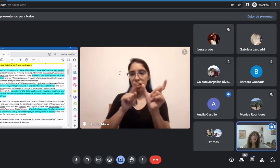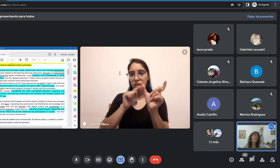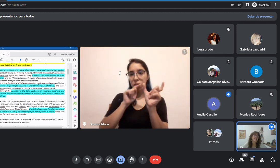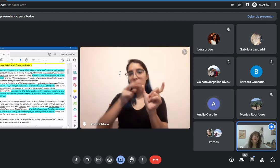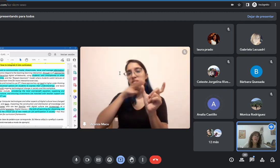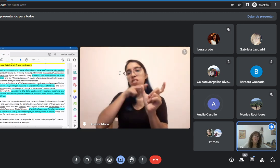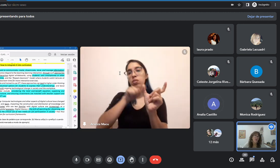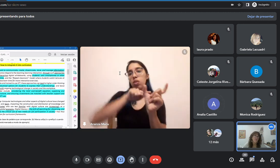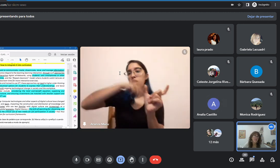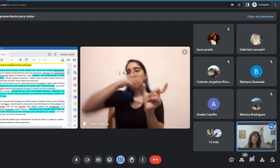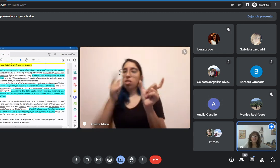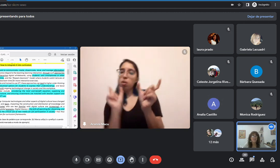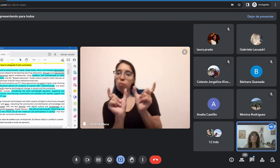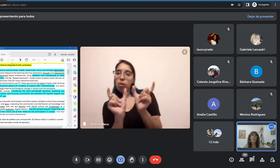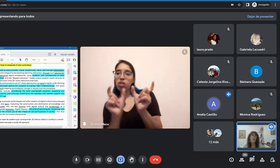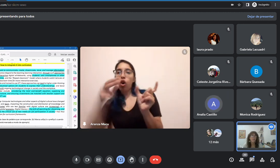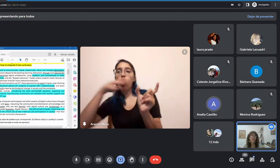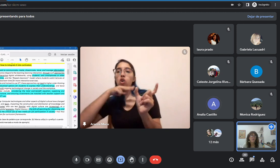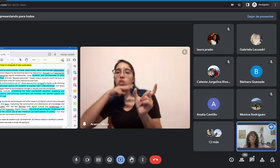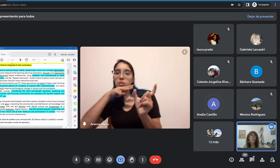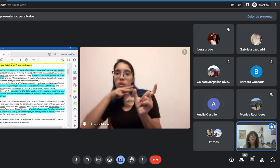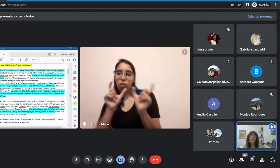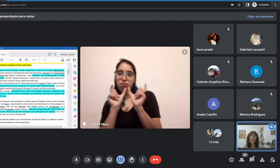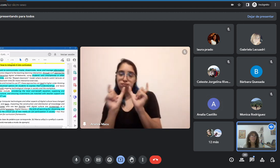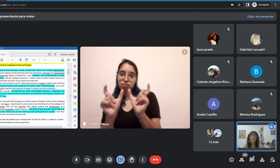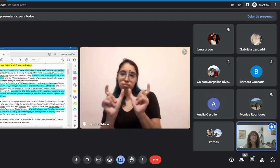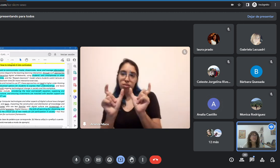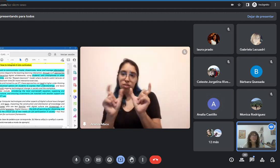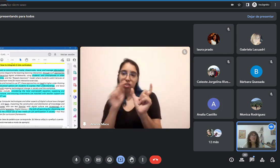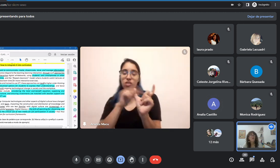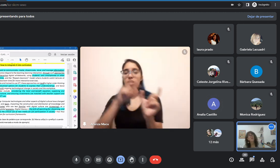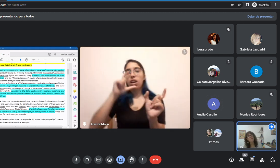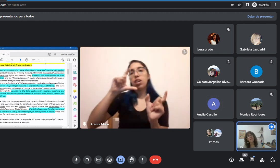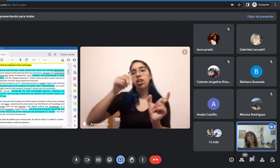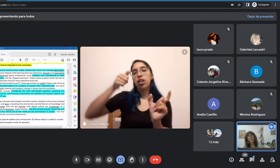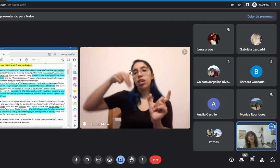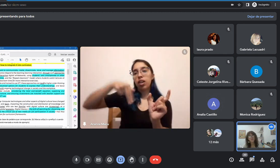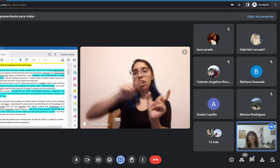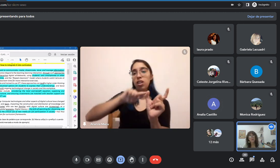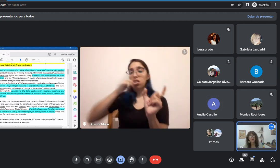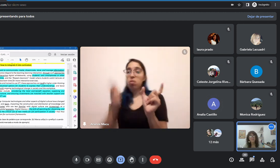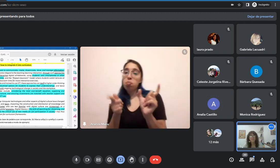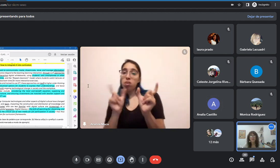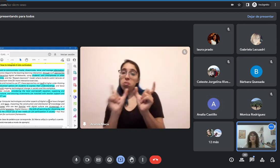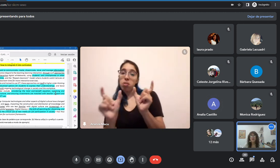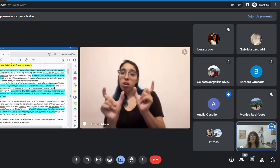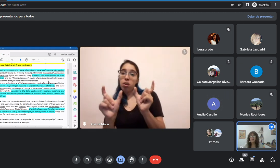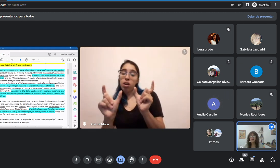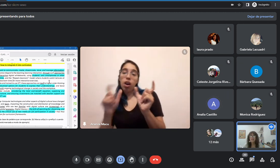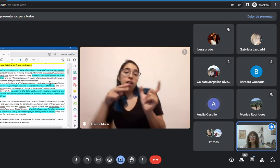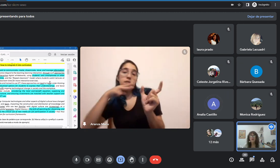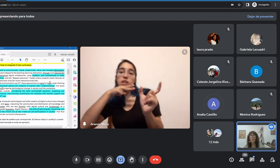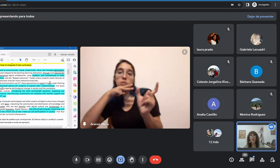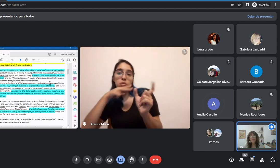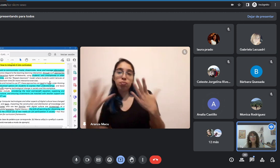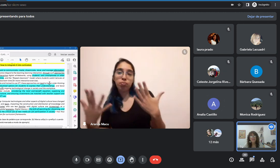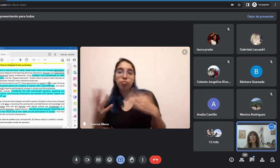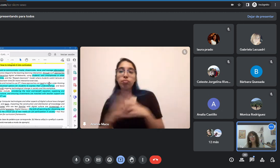hacer algo. Entonces, si está después de un verbo modal, va a ser un verbo, otro verbo. Después tenemos